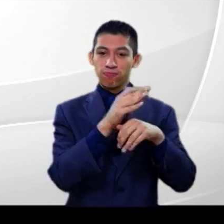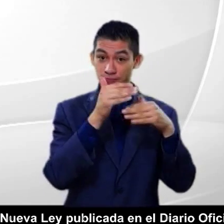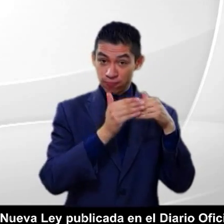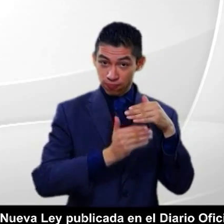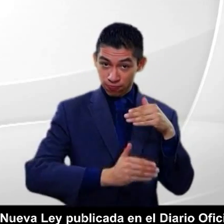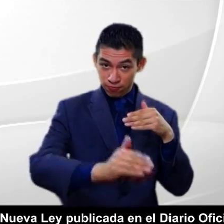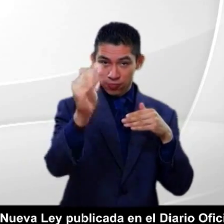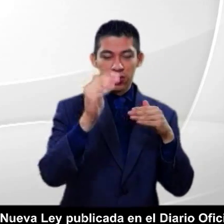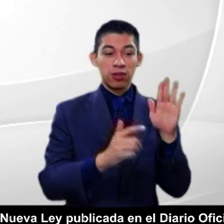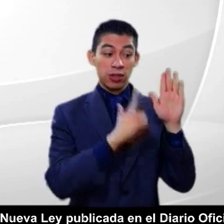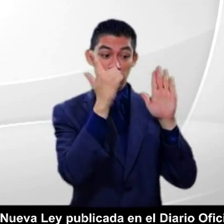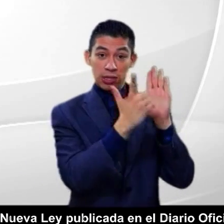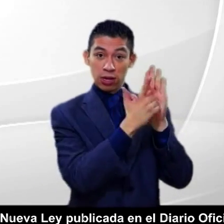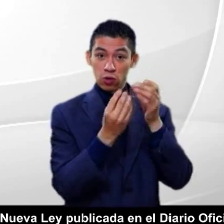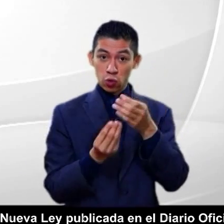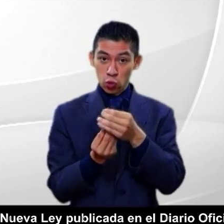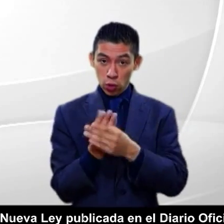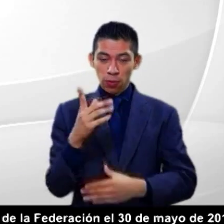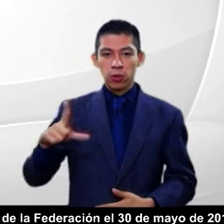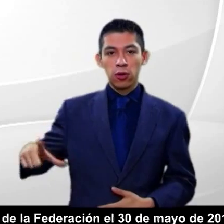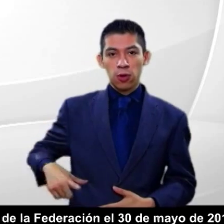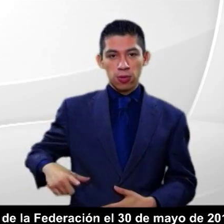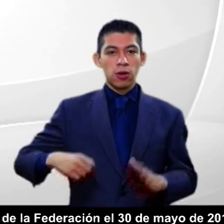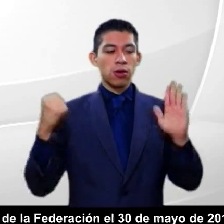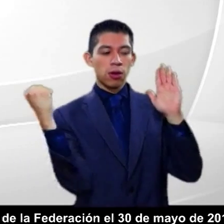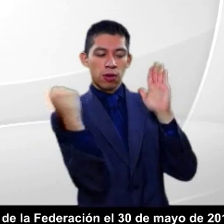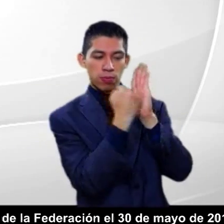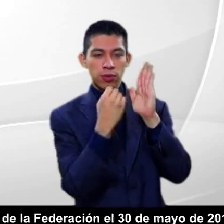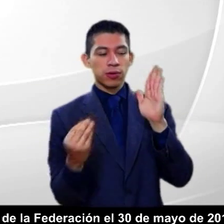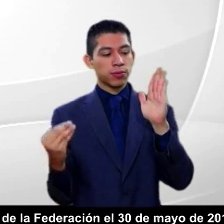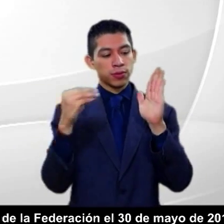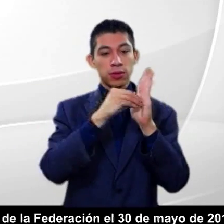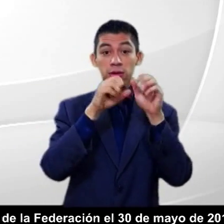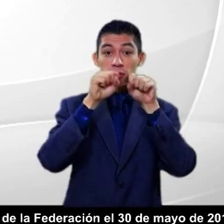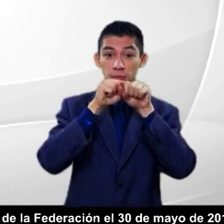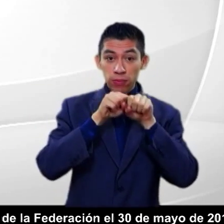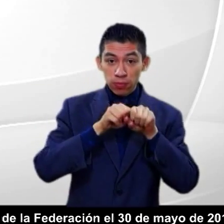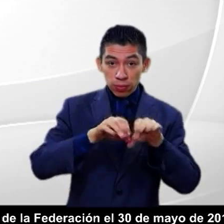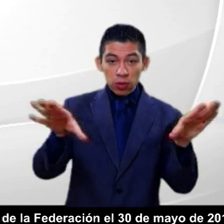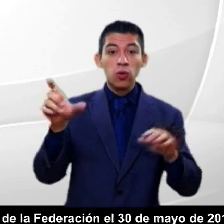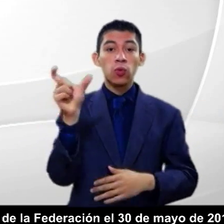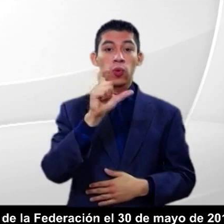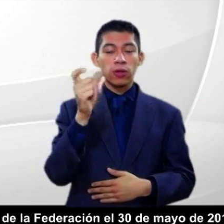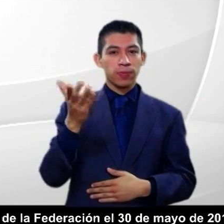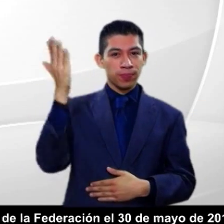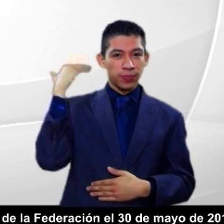Nueva ley publicada en el Diario Oficial de la Federación el 30 de mayo de 2011